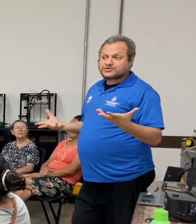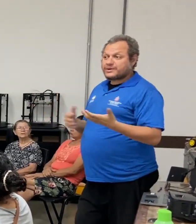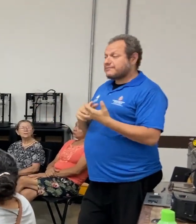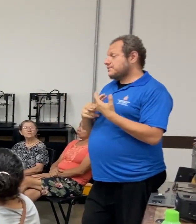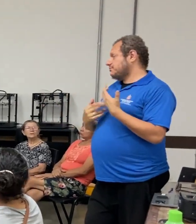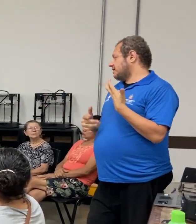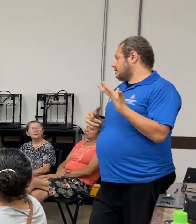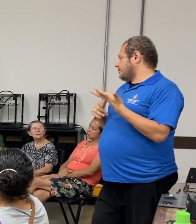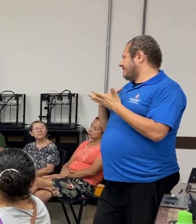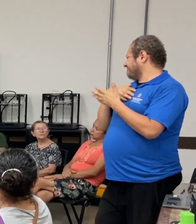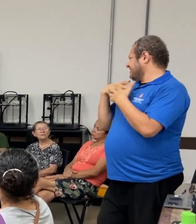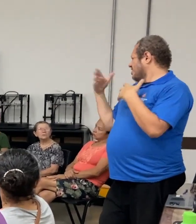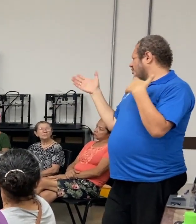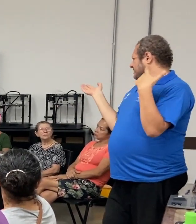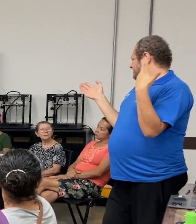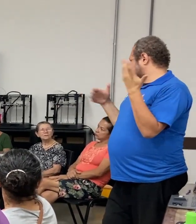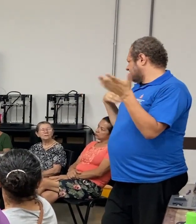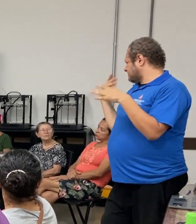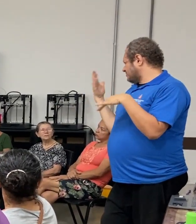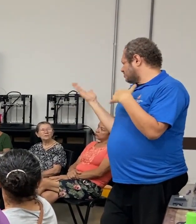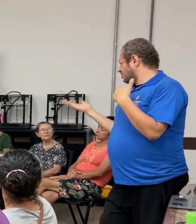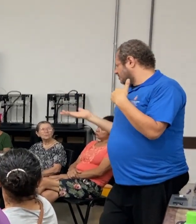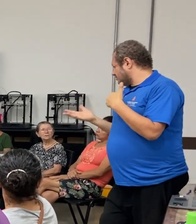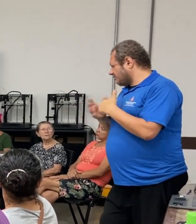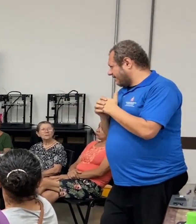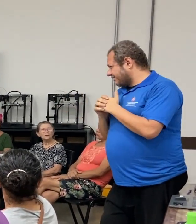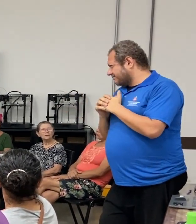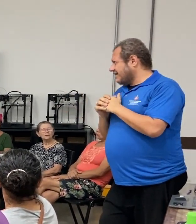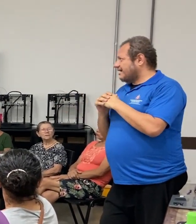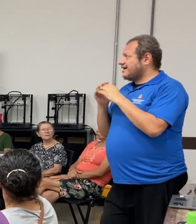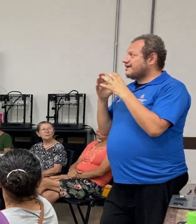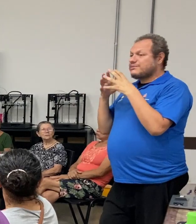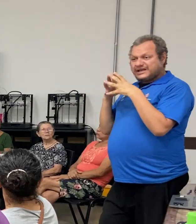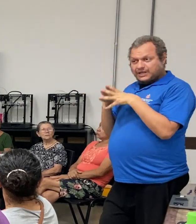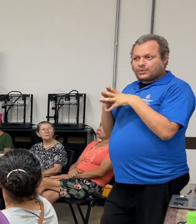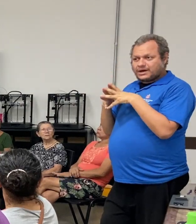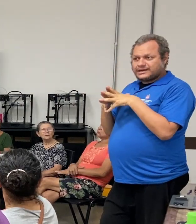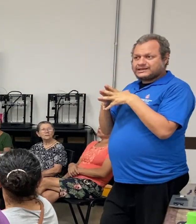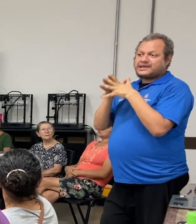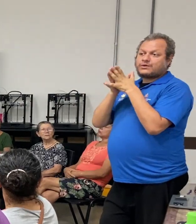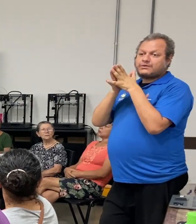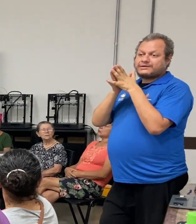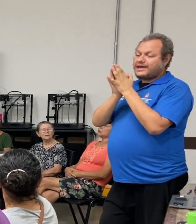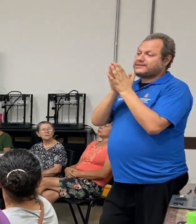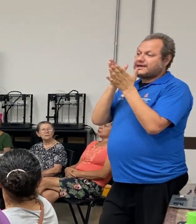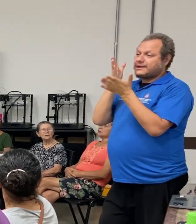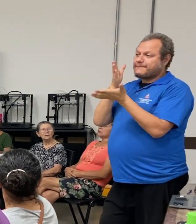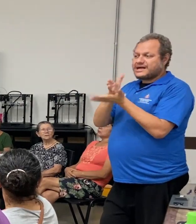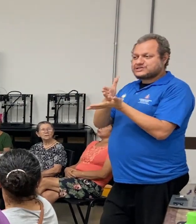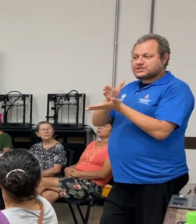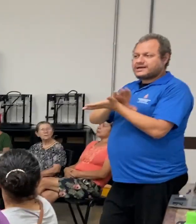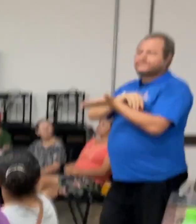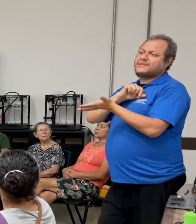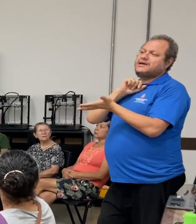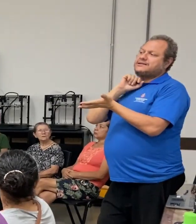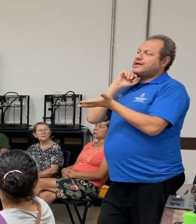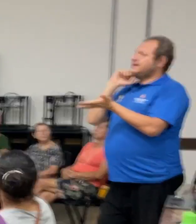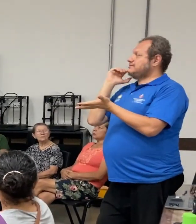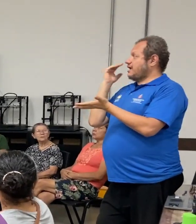era mímica, não era coisa sem sentido, não era, era uma língua e tem, né, tem gramática, né, tem